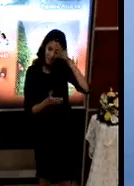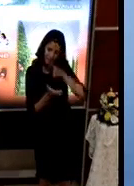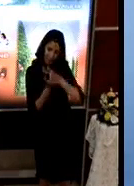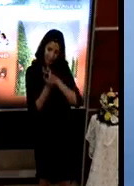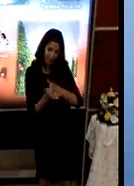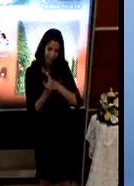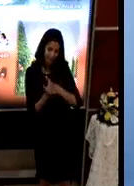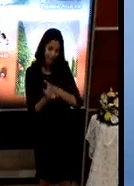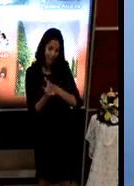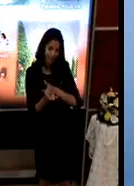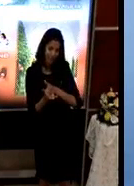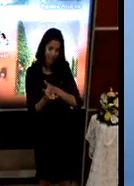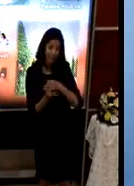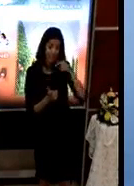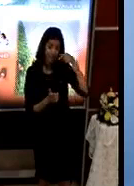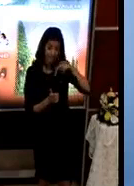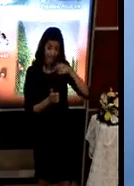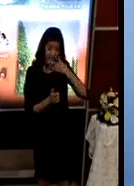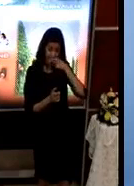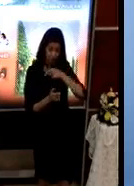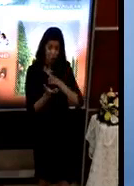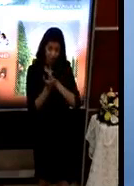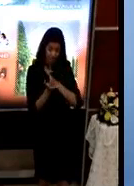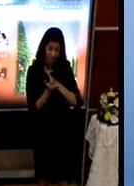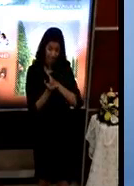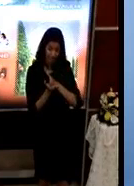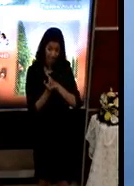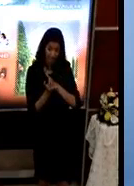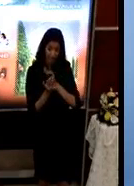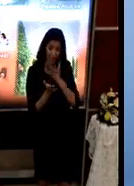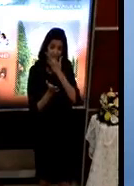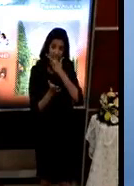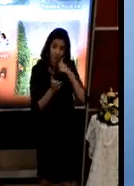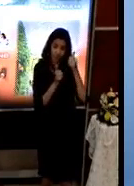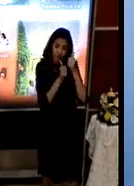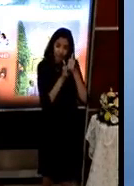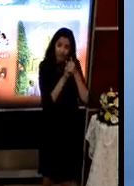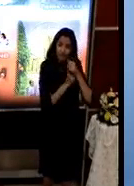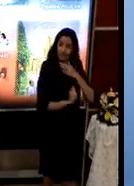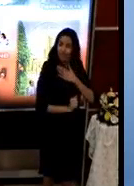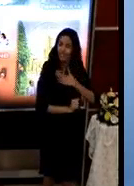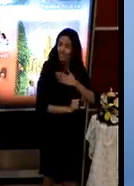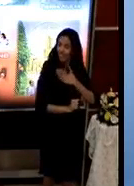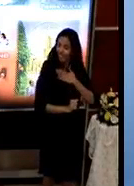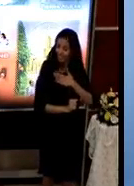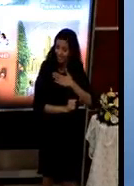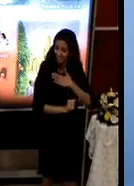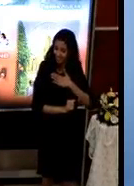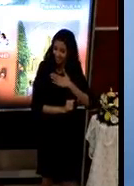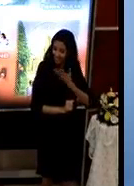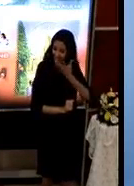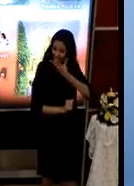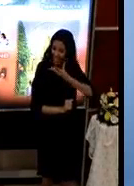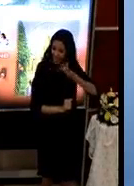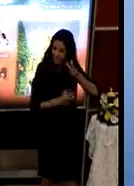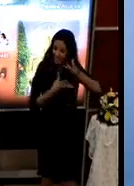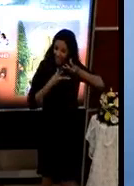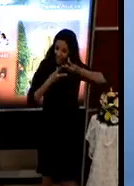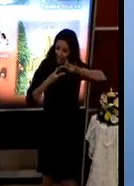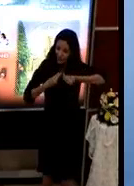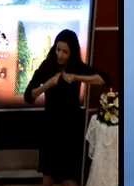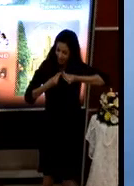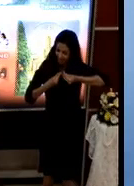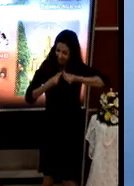palabras, entonces te deleitarás en Jehová, y yo te haré subir sobre las alturas de la